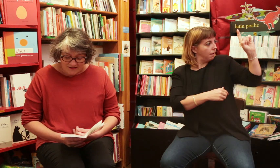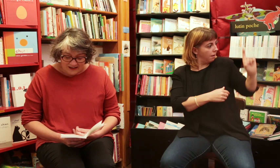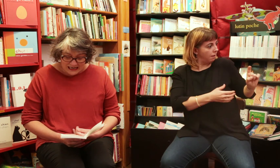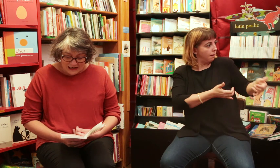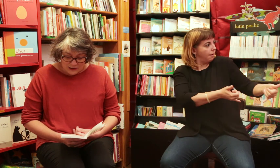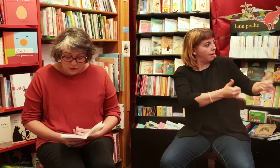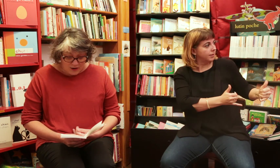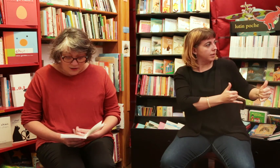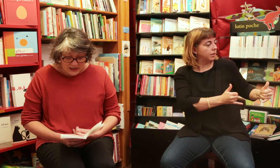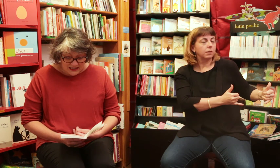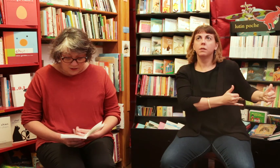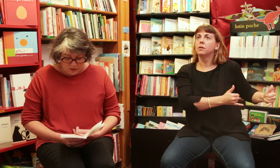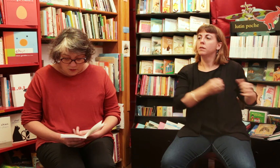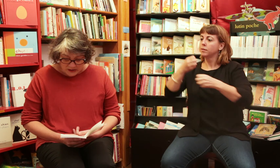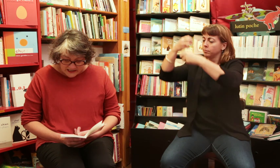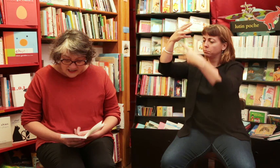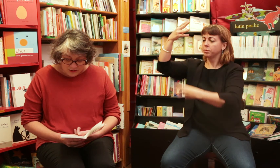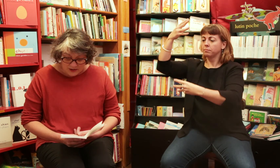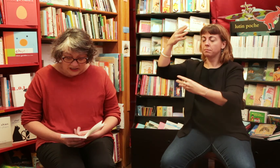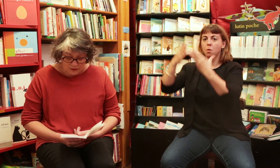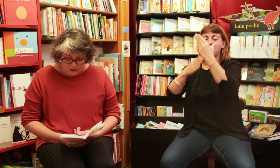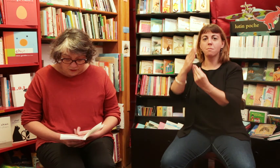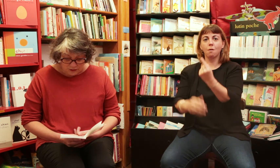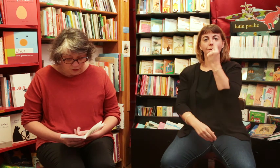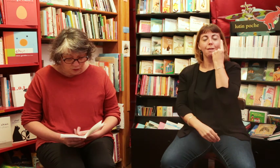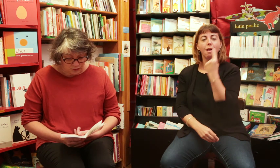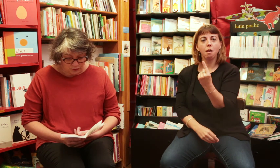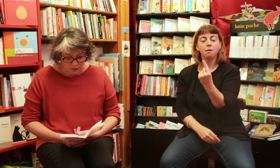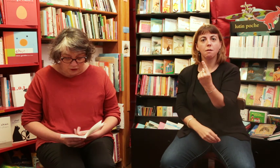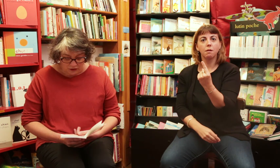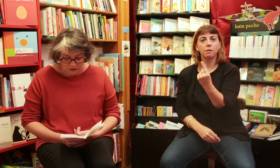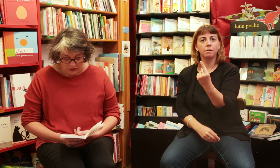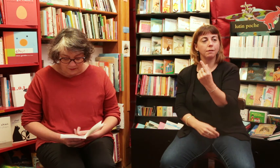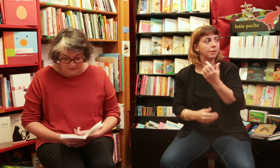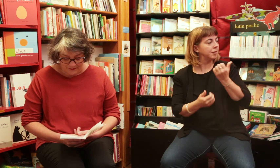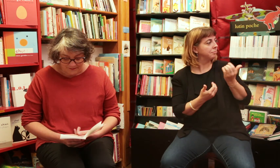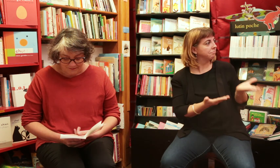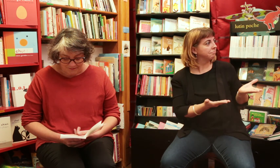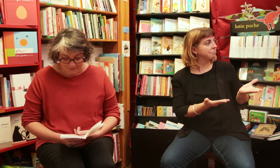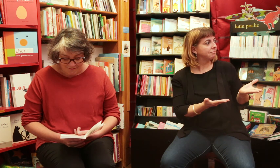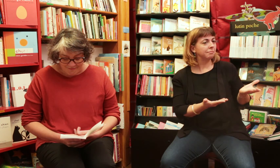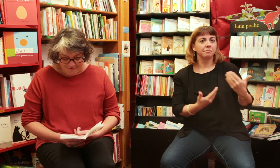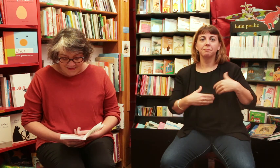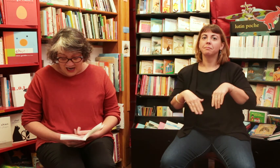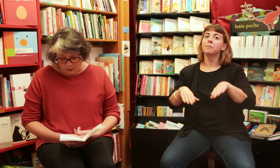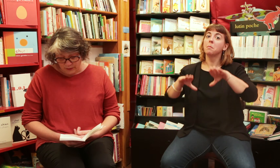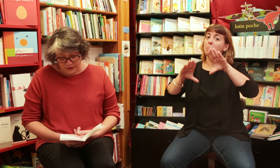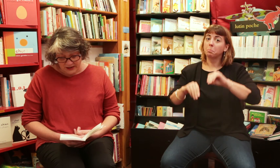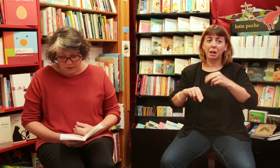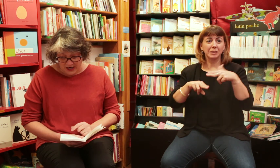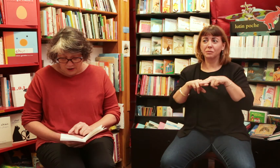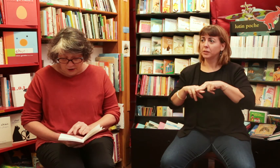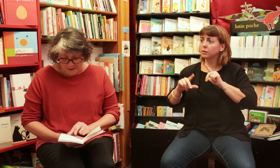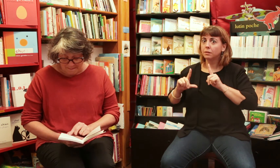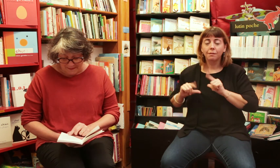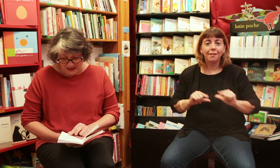moi, je crois que c'est à ce moment précis que j'ai pris conscience de mon option manquante. Elle aurait pu